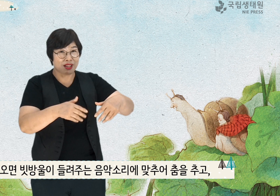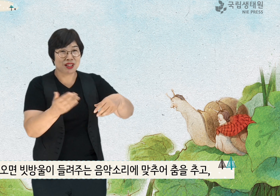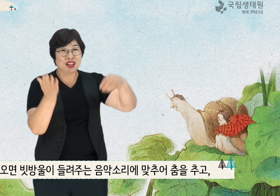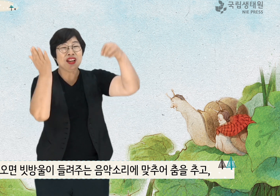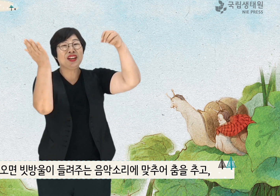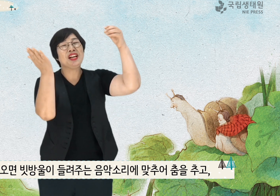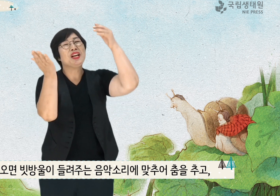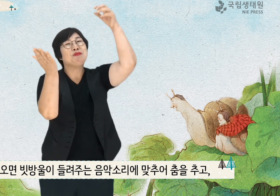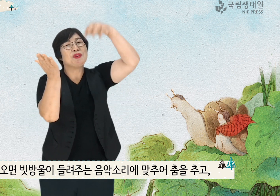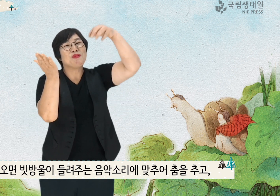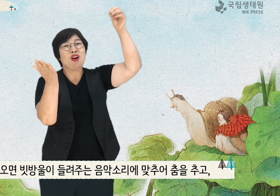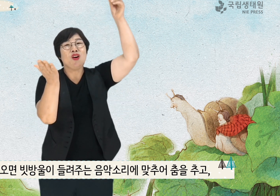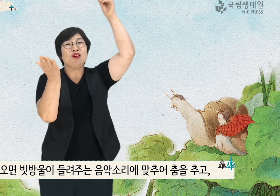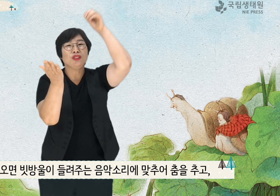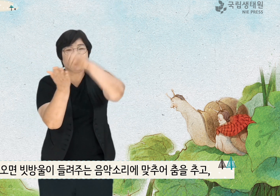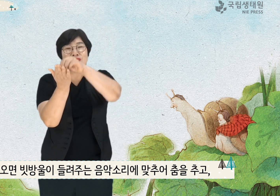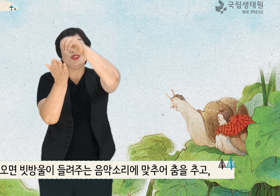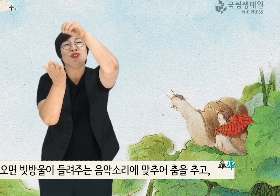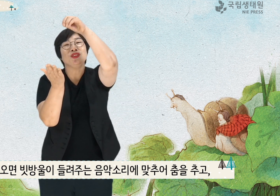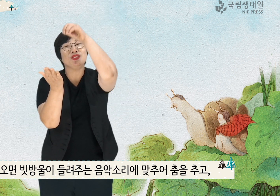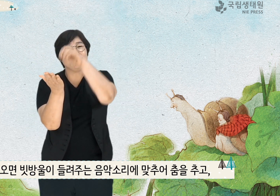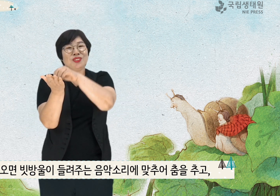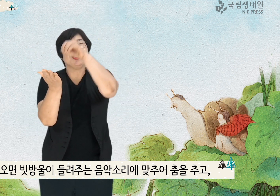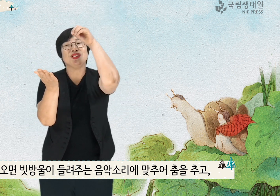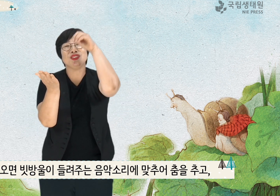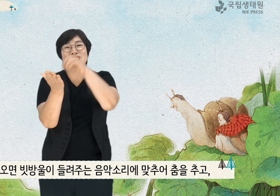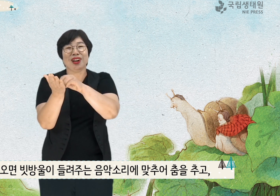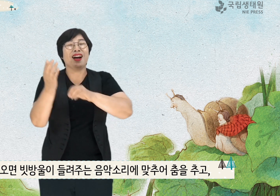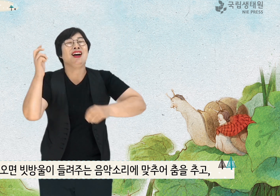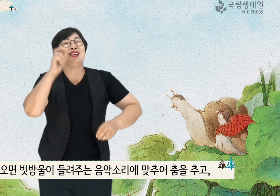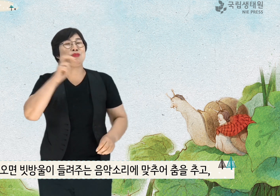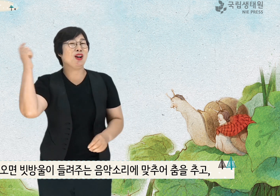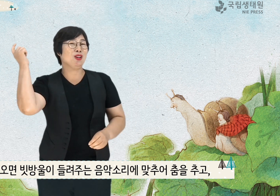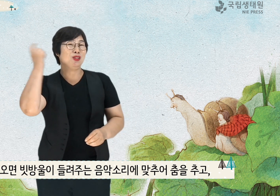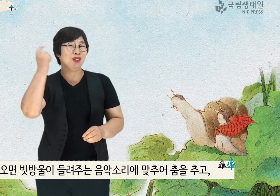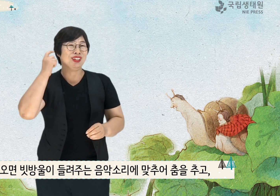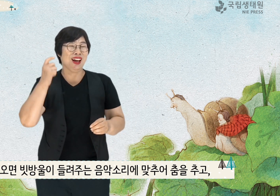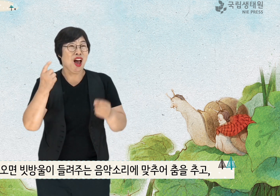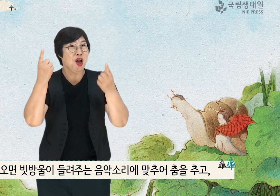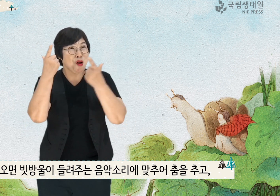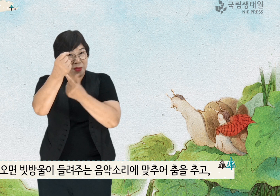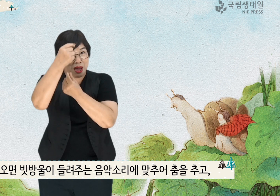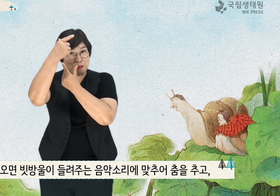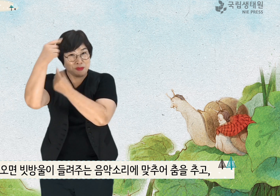비가 오면 빗방울을 들려주는 음악 소리에 맞춰 춤을 추고